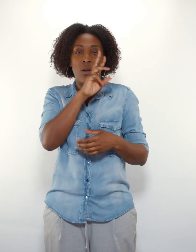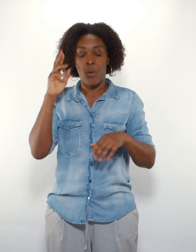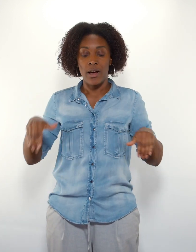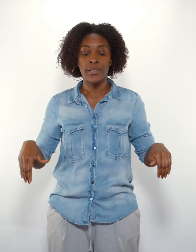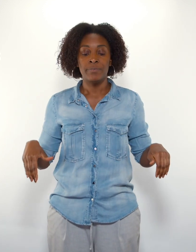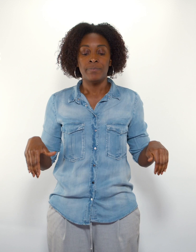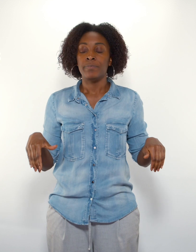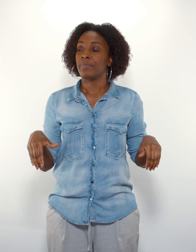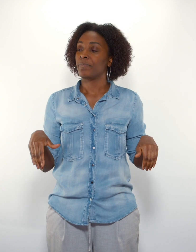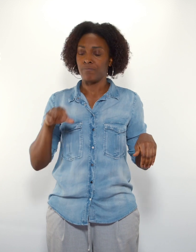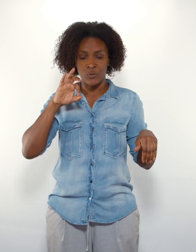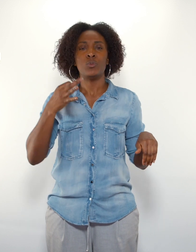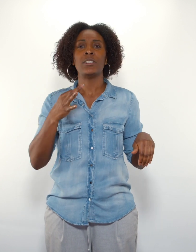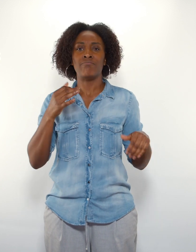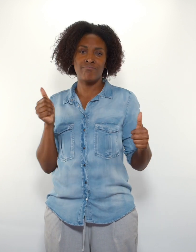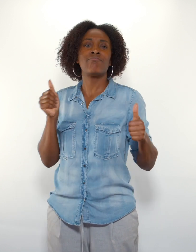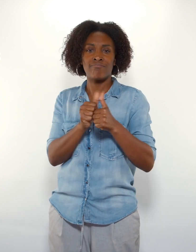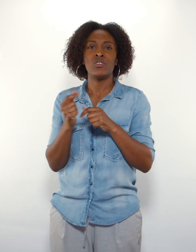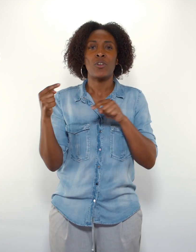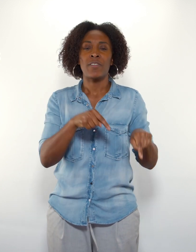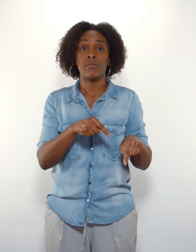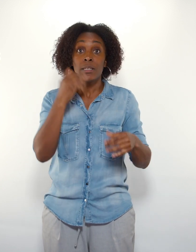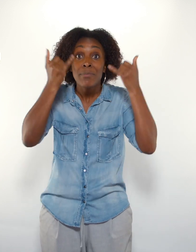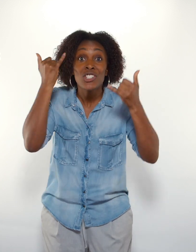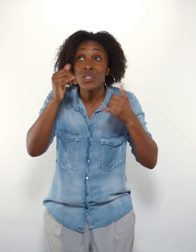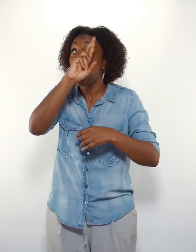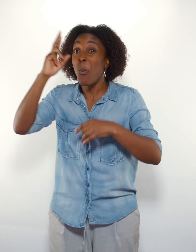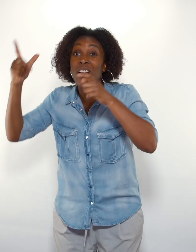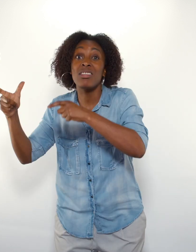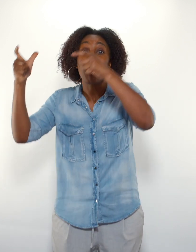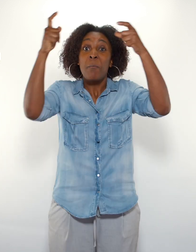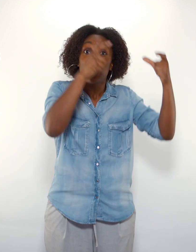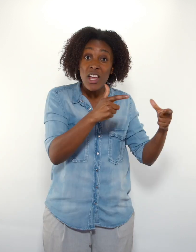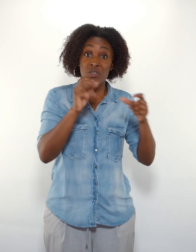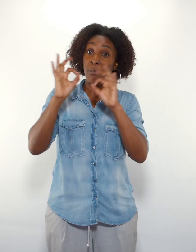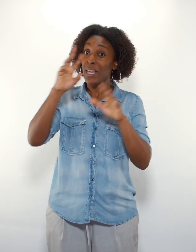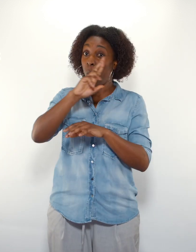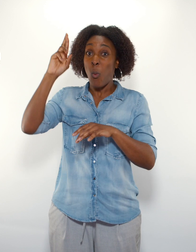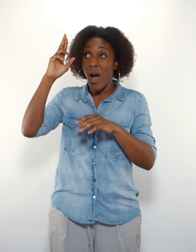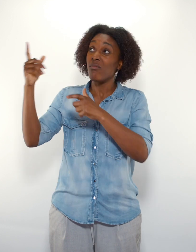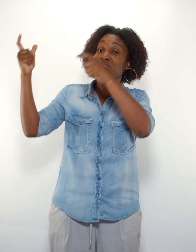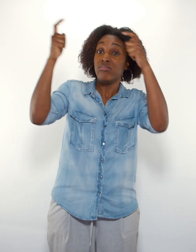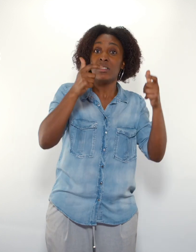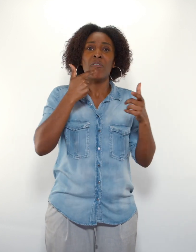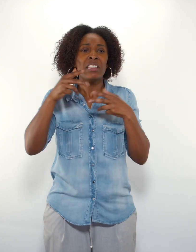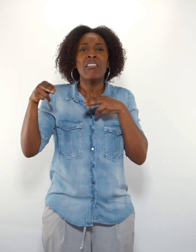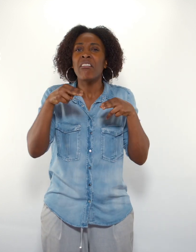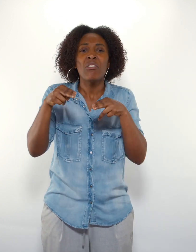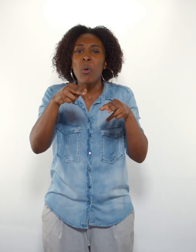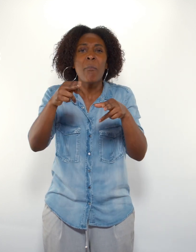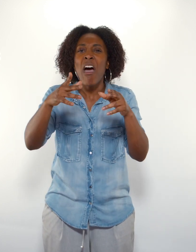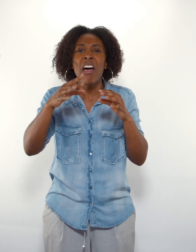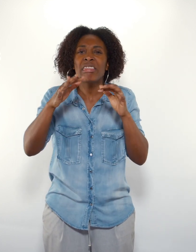venir. Donc, vous imaginez, le roi déménage, mais il vient comme un roi. Cela veut dire on pave les routes, on bâtit un